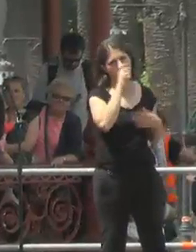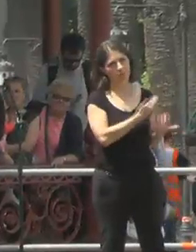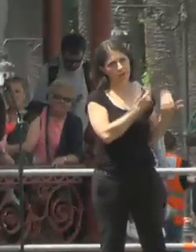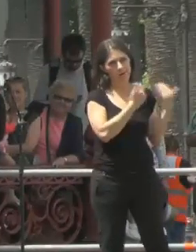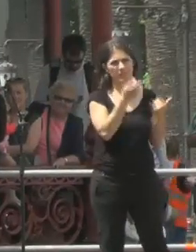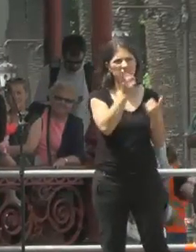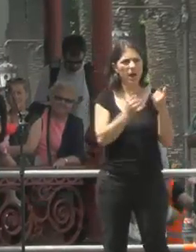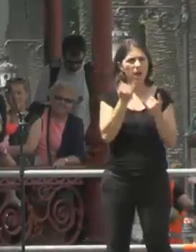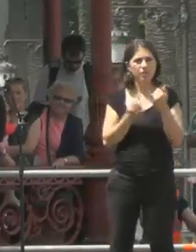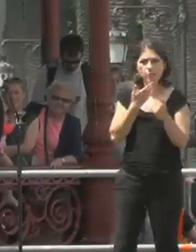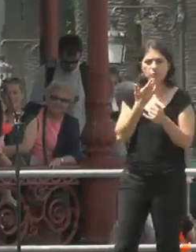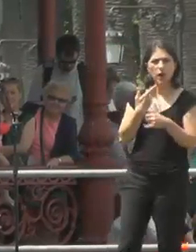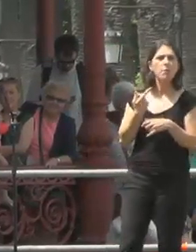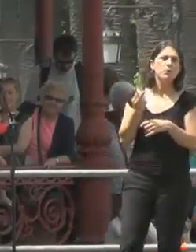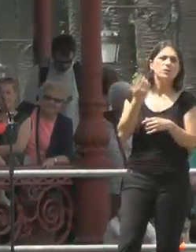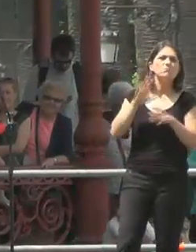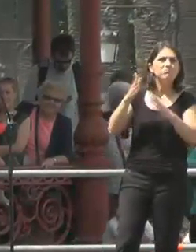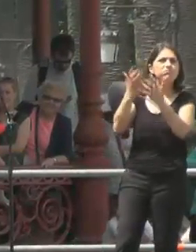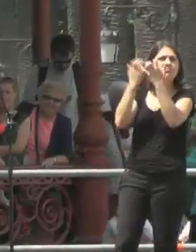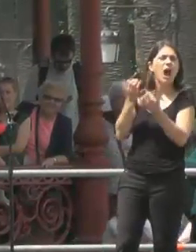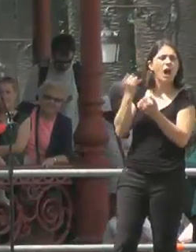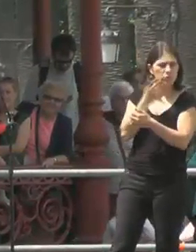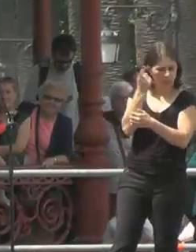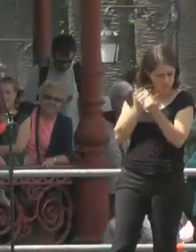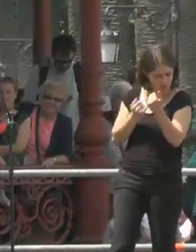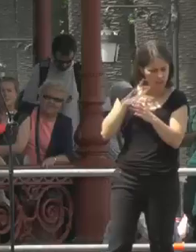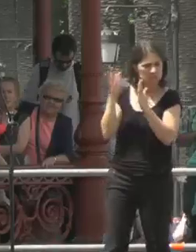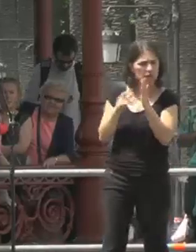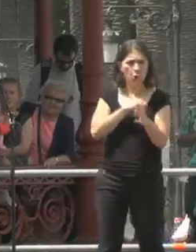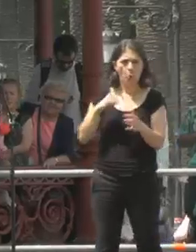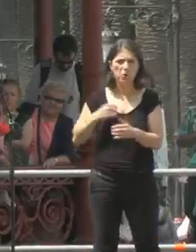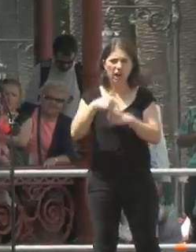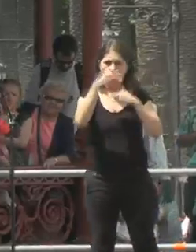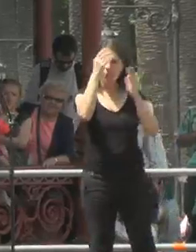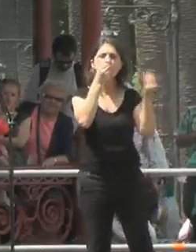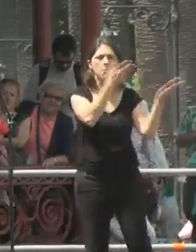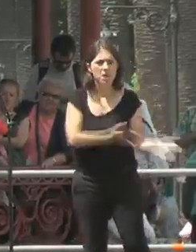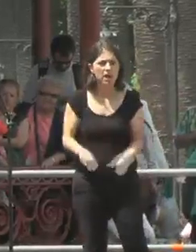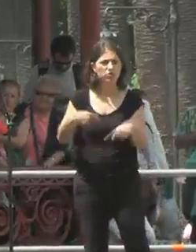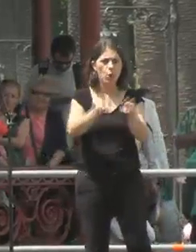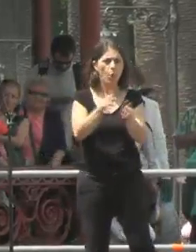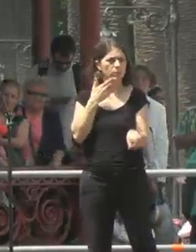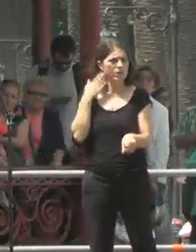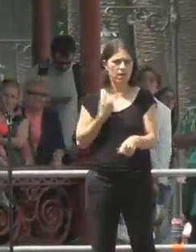por la puerta grande del Palacio de Gobierno del Palacio de la Generalitat y se les recibiera con dignidad.